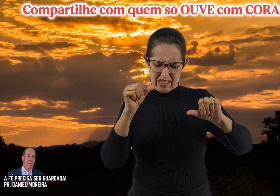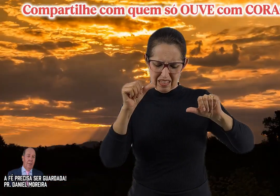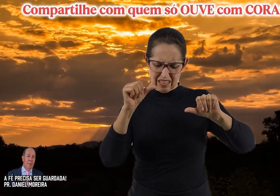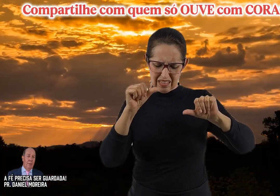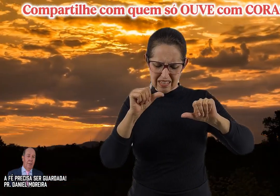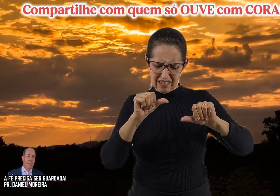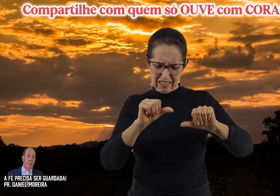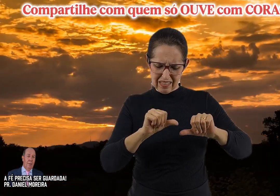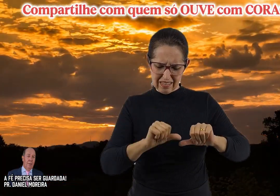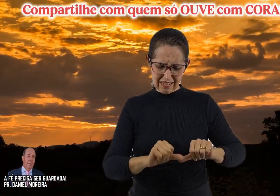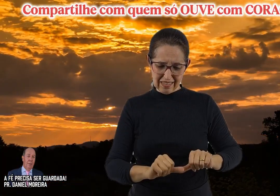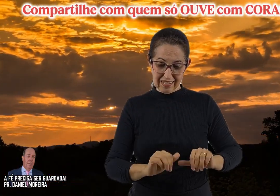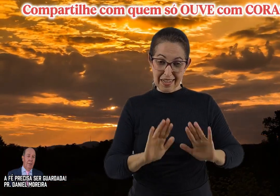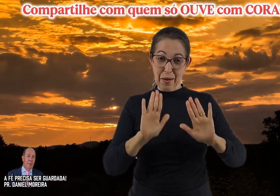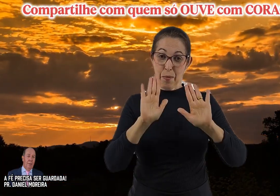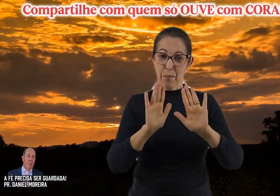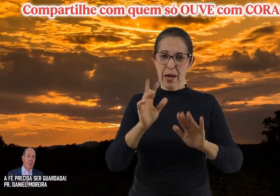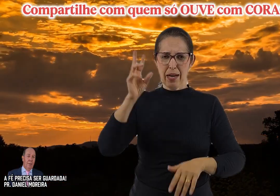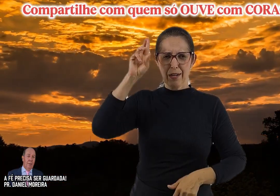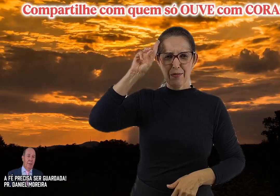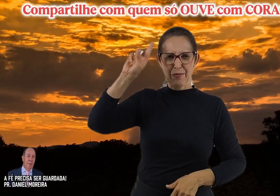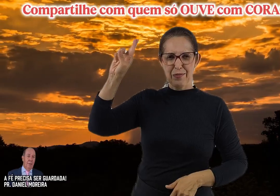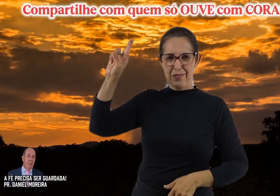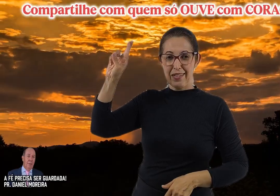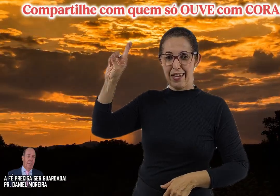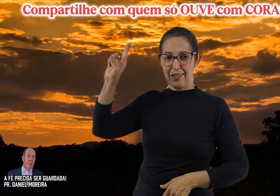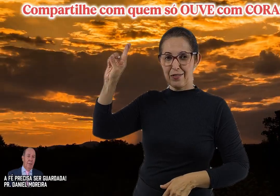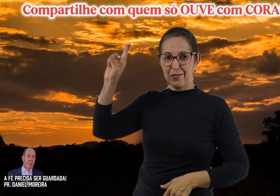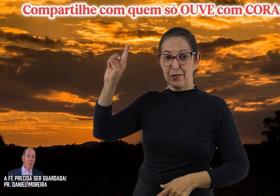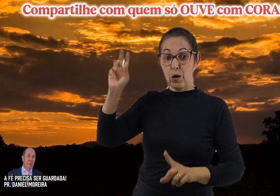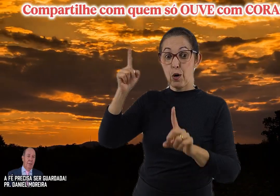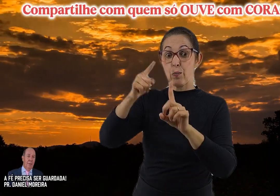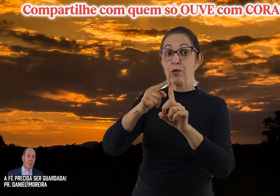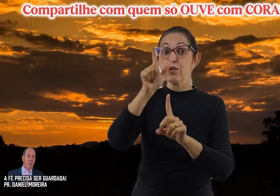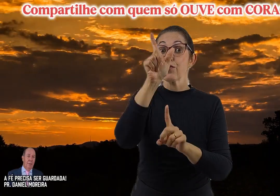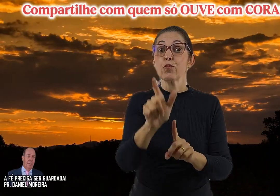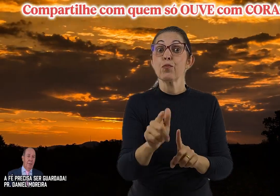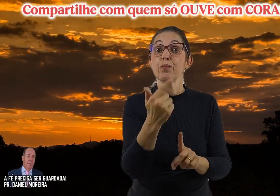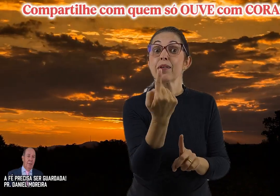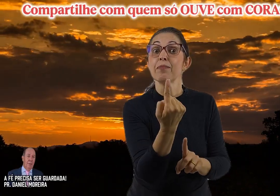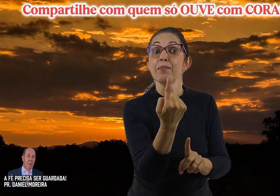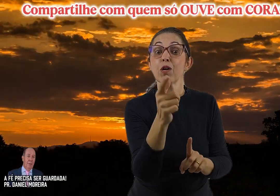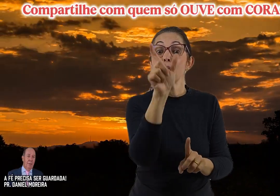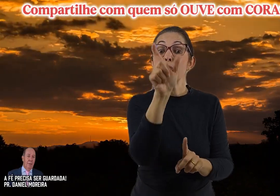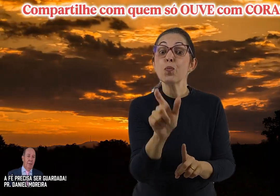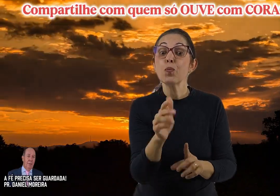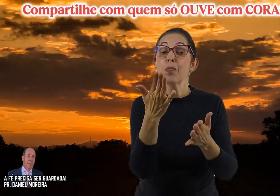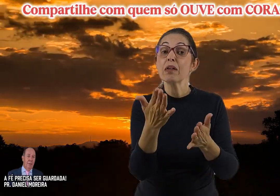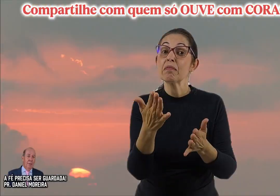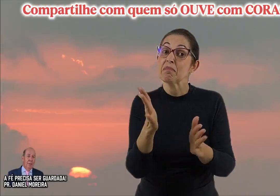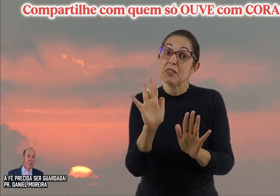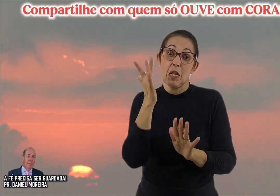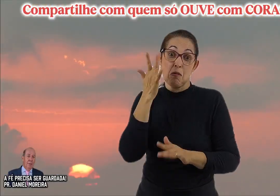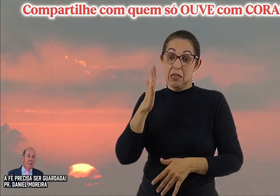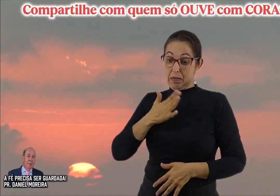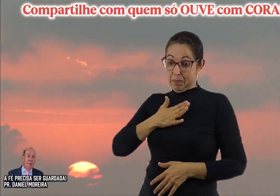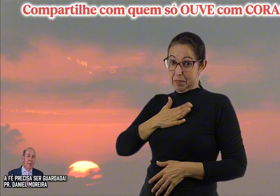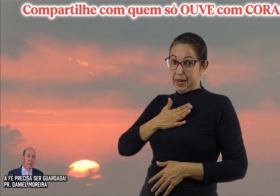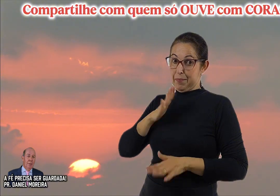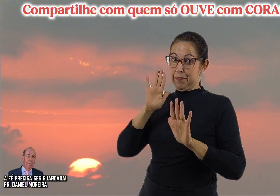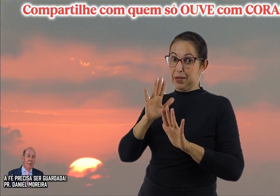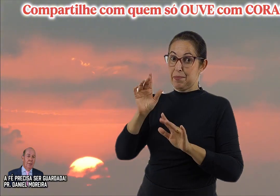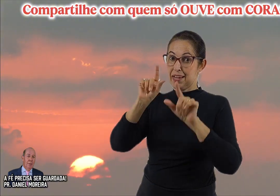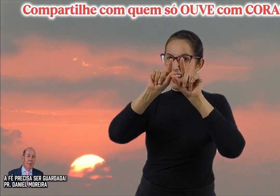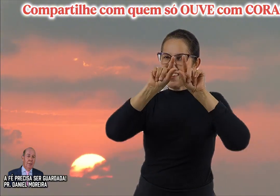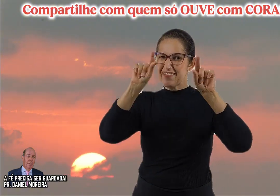E o Senhor mandou dizer uma frase aqui para uma pessoa, talvez seja para mim, não sei. Mas